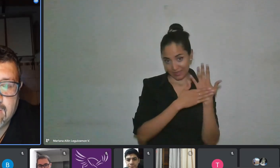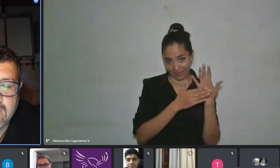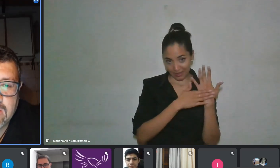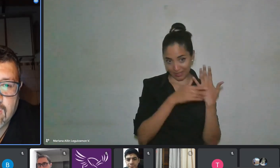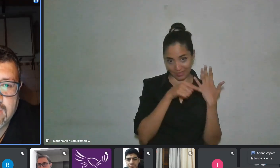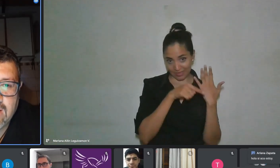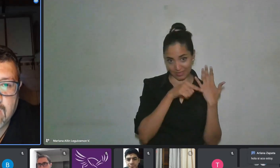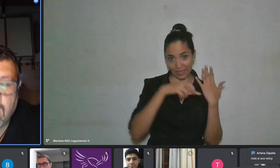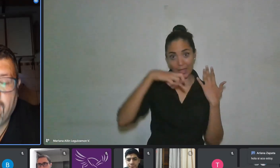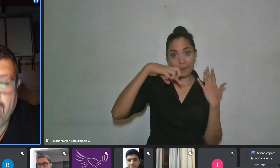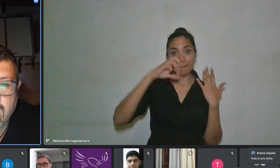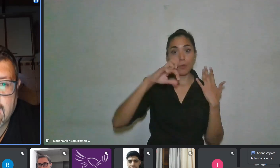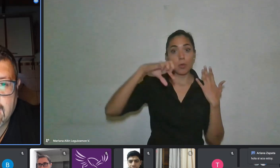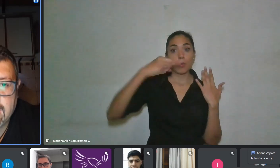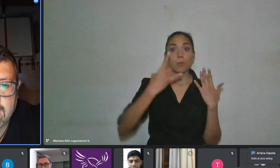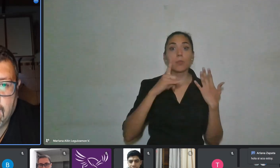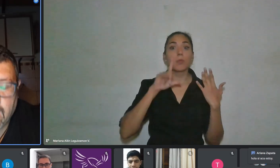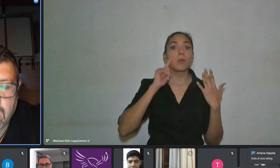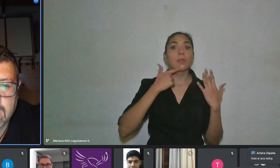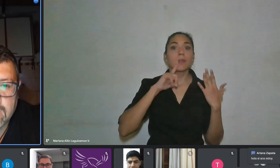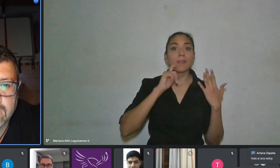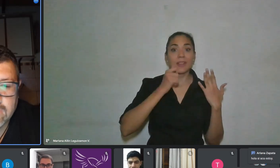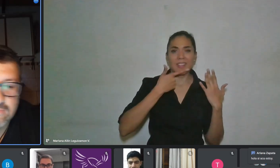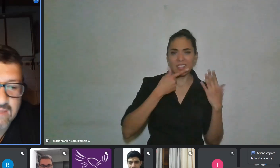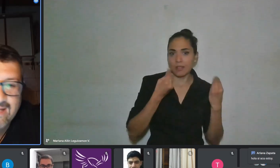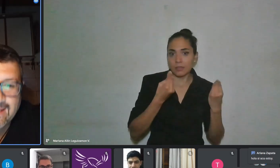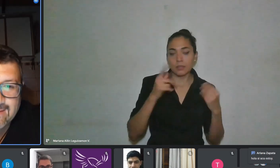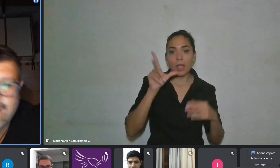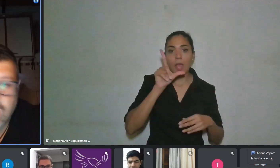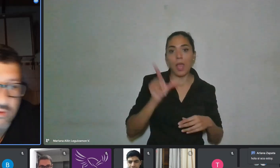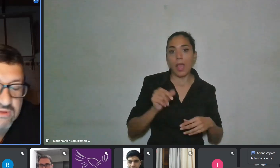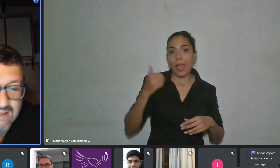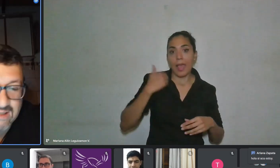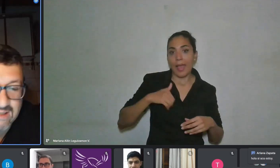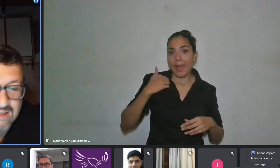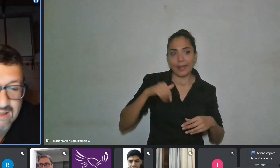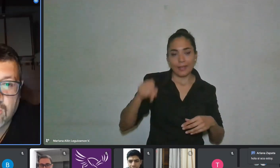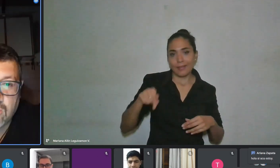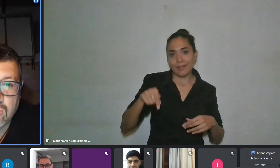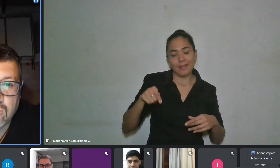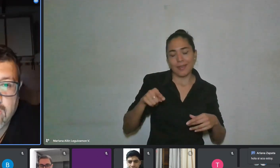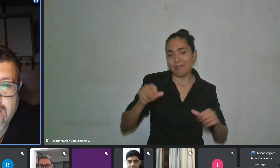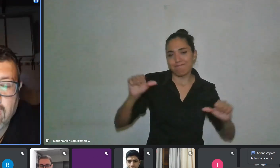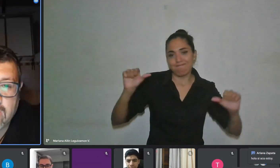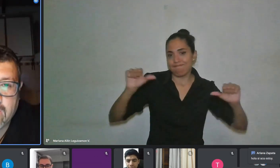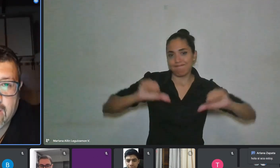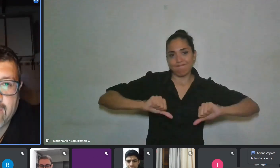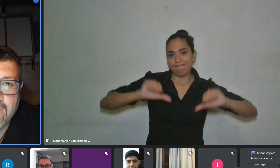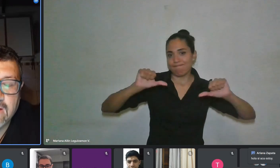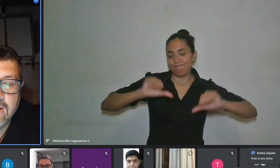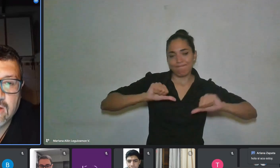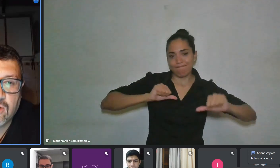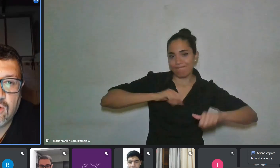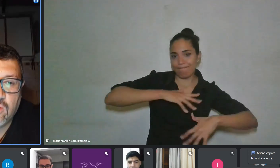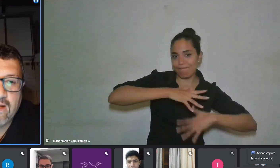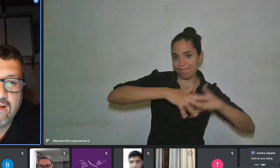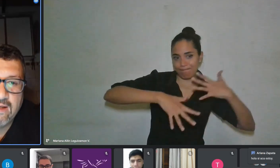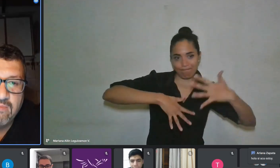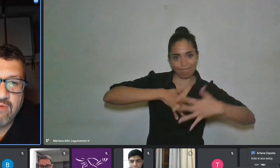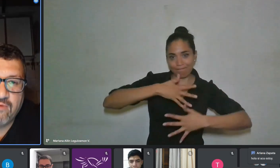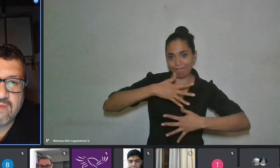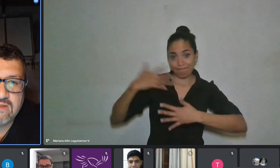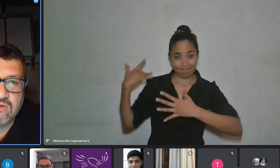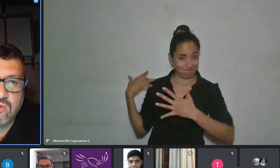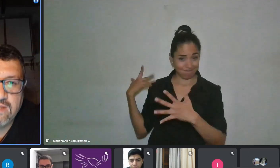Argentina se metió en el mismo fango que, bueno, en el que estábamos y estamos todavía ahora, ¿verdad? Con lo